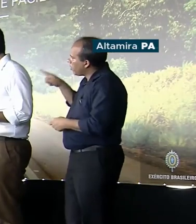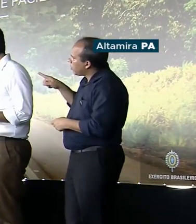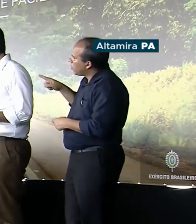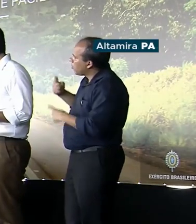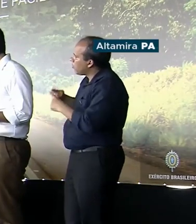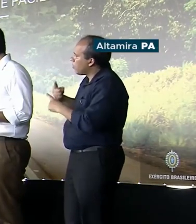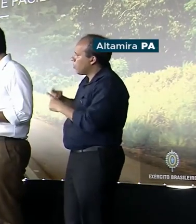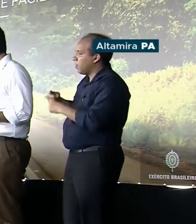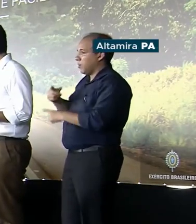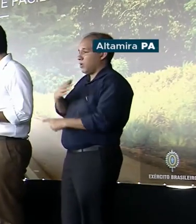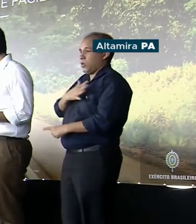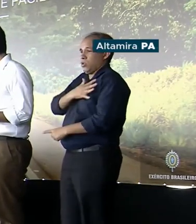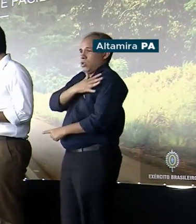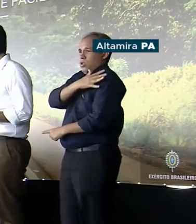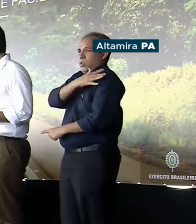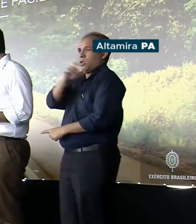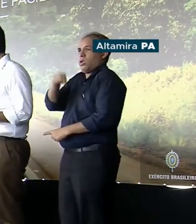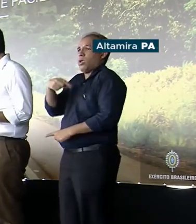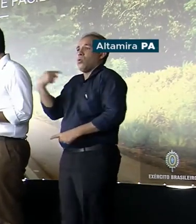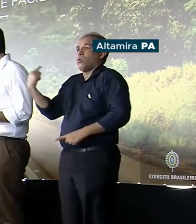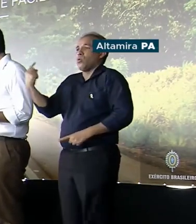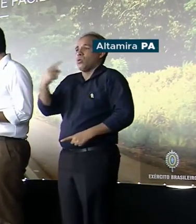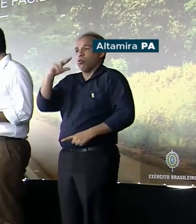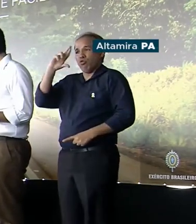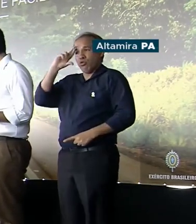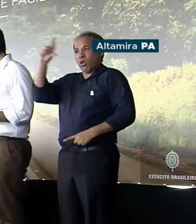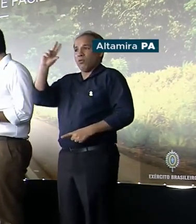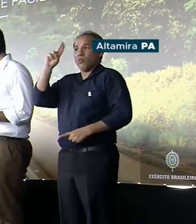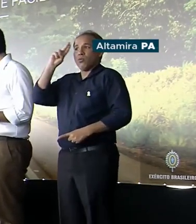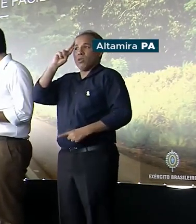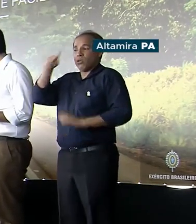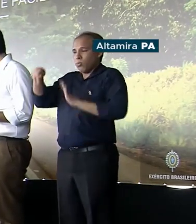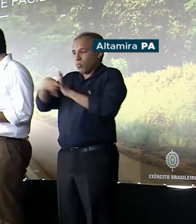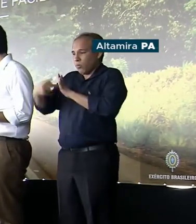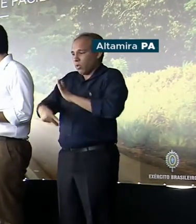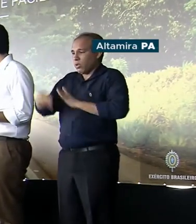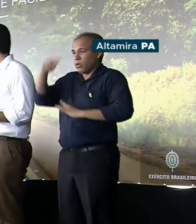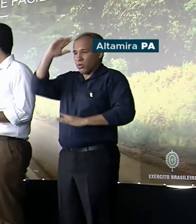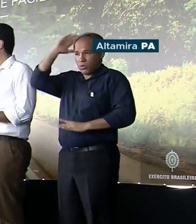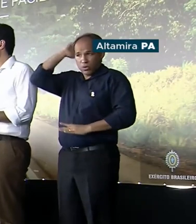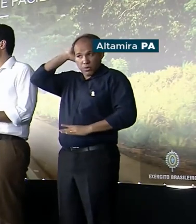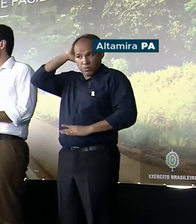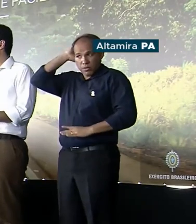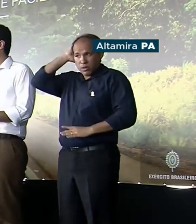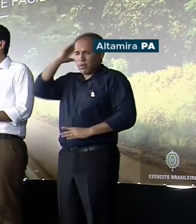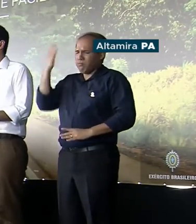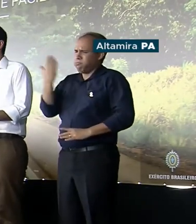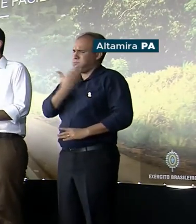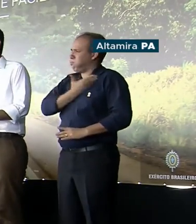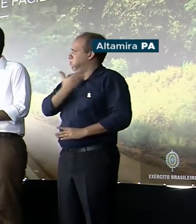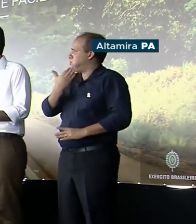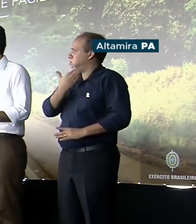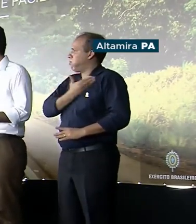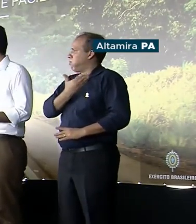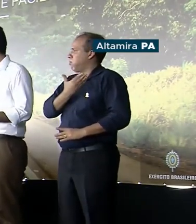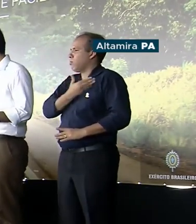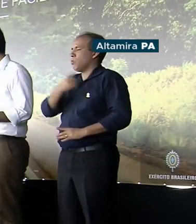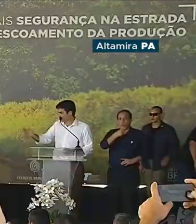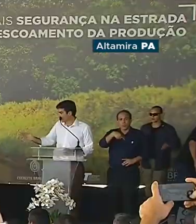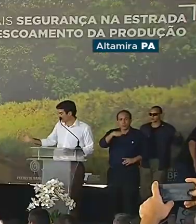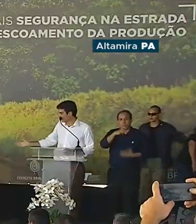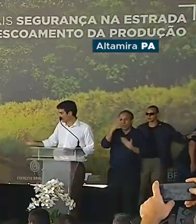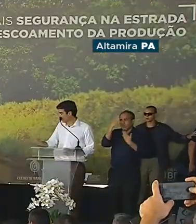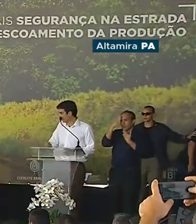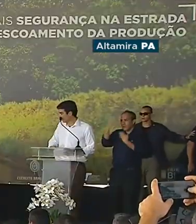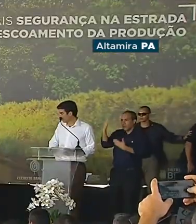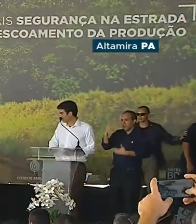Paulo Sérgio é o nosso comandante do Exército no nosso Estado, um querido amigo ao qual somos muito gratos ao